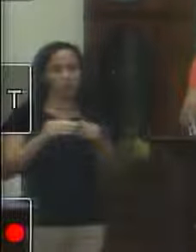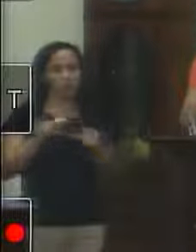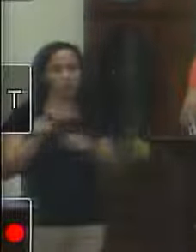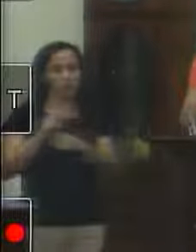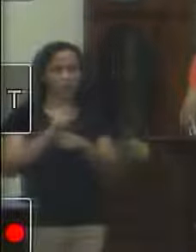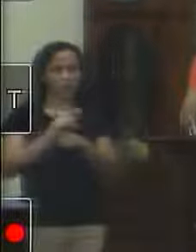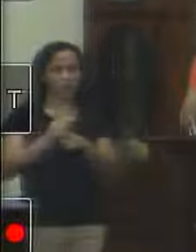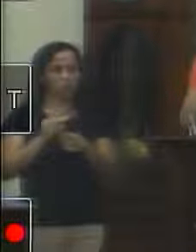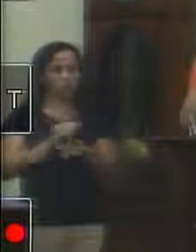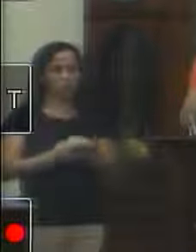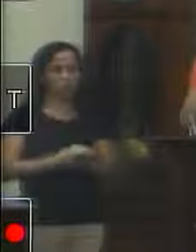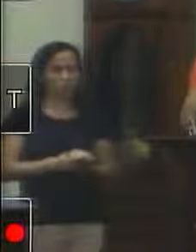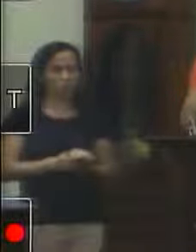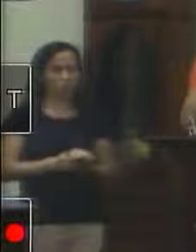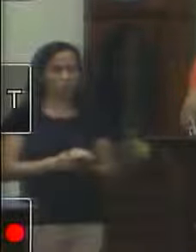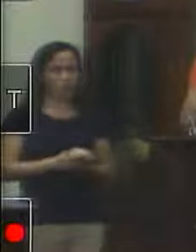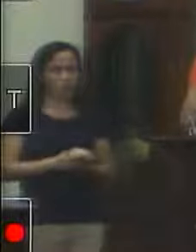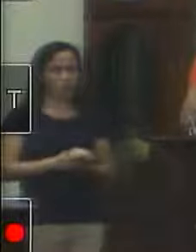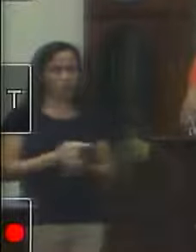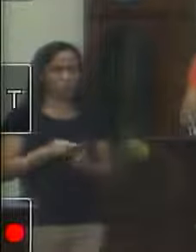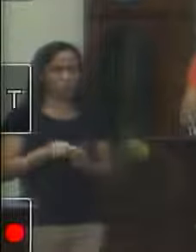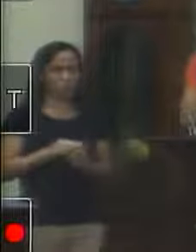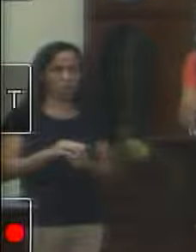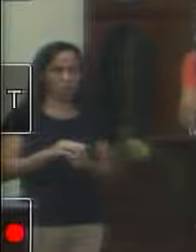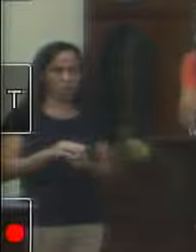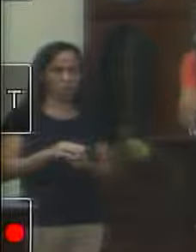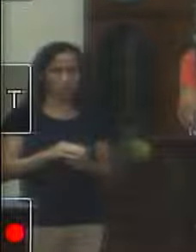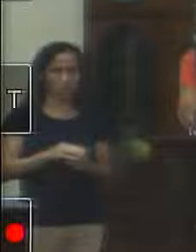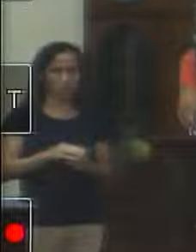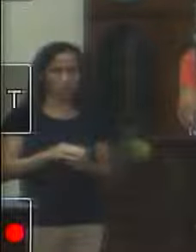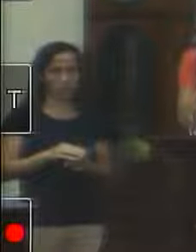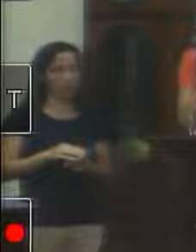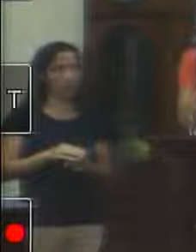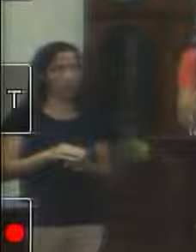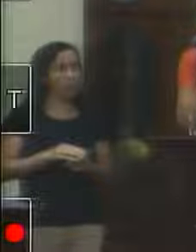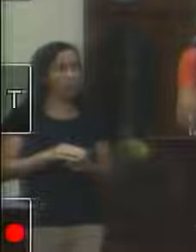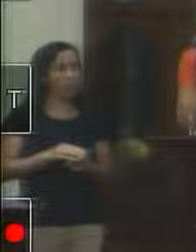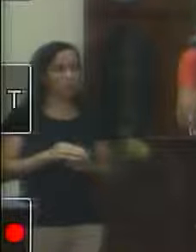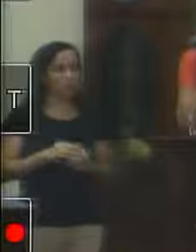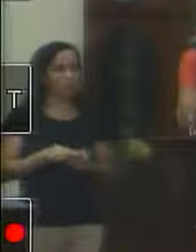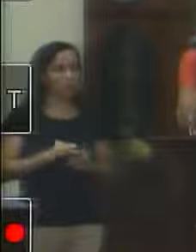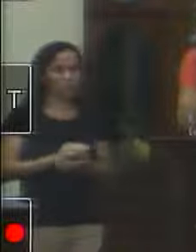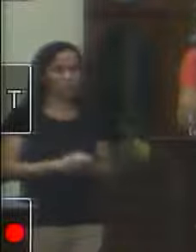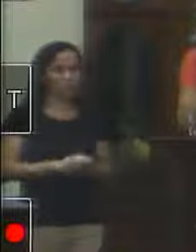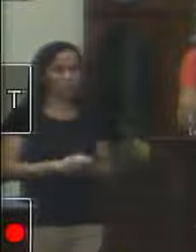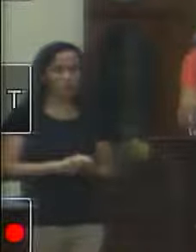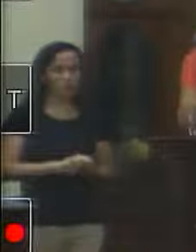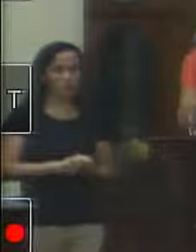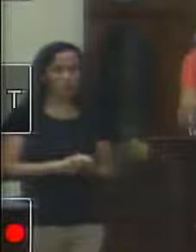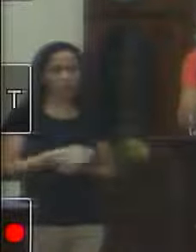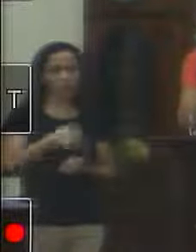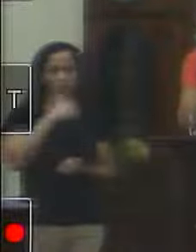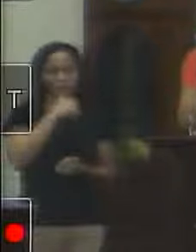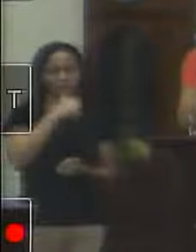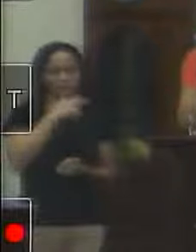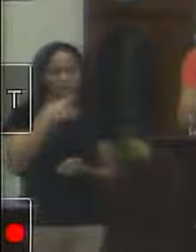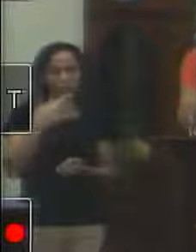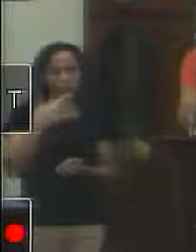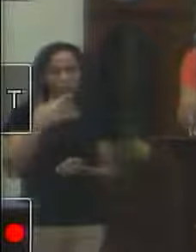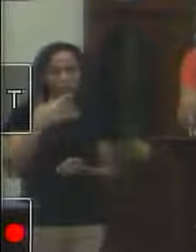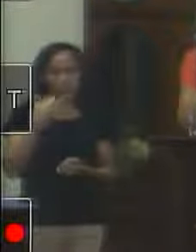ser fiscalizado isso. Só um minutinho. Foi que a senhora disse. Não, a senhora... Só um minutinho. A senhora... Eu te escutei.